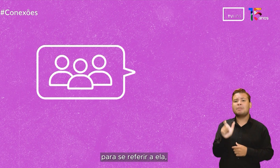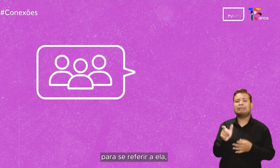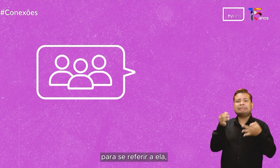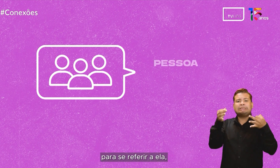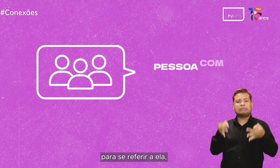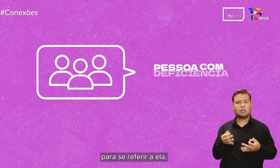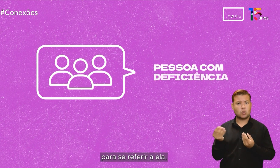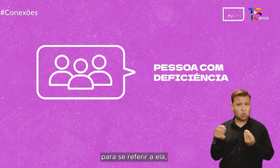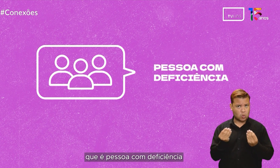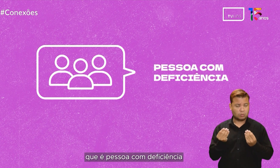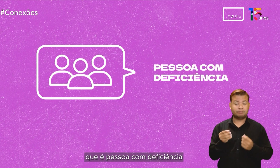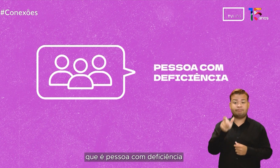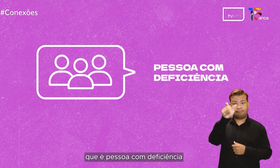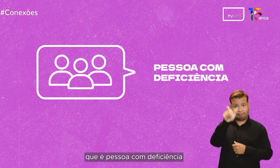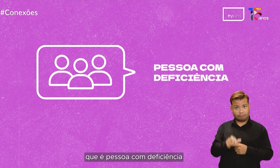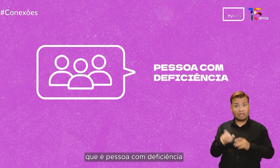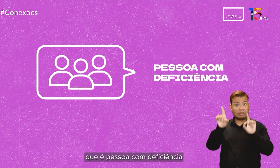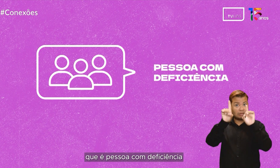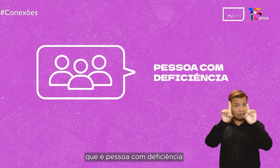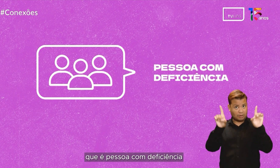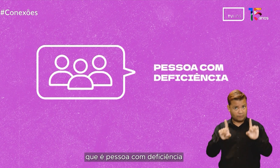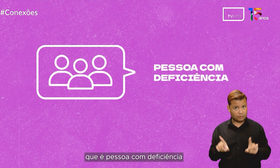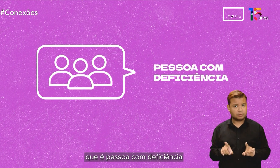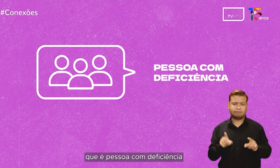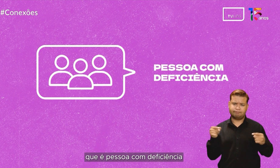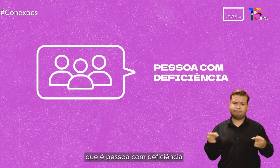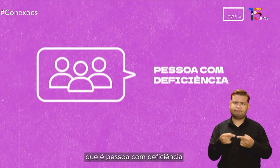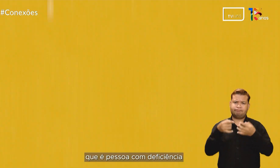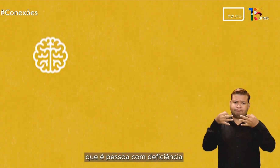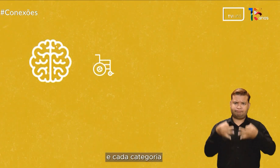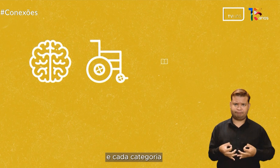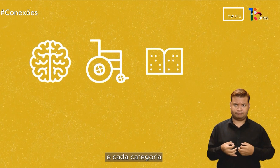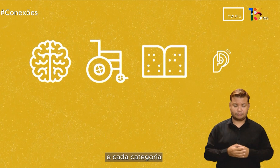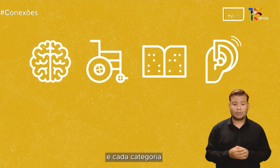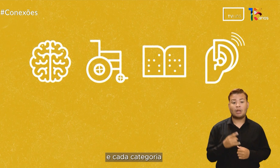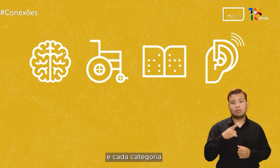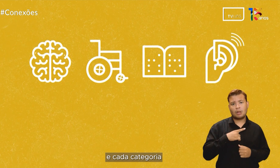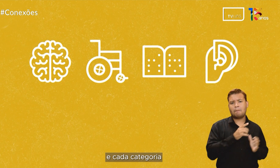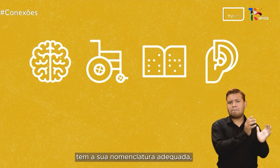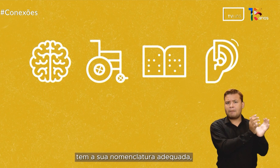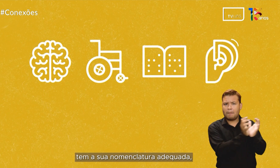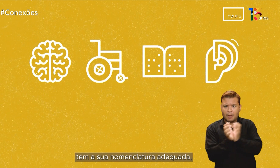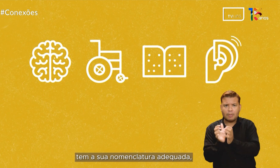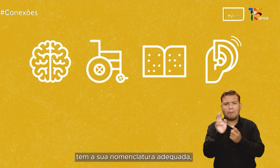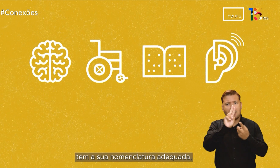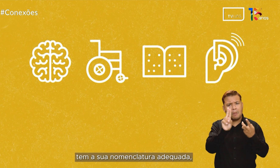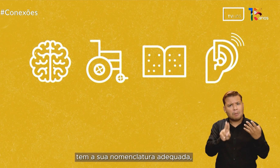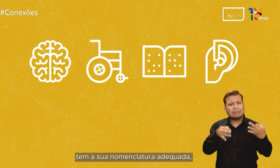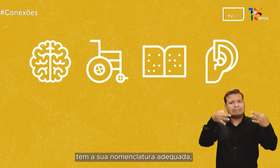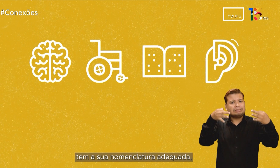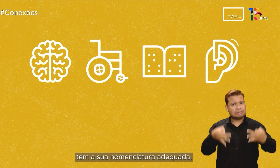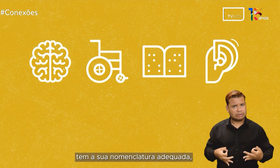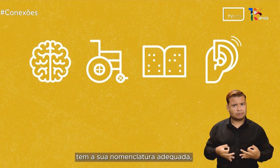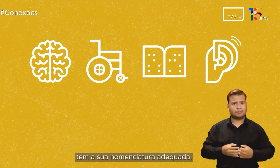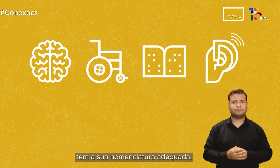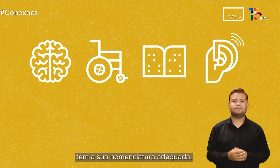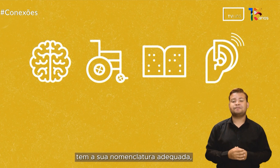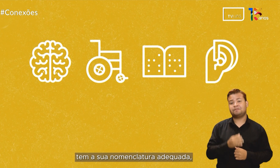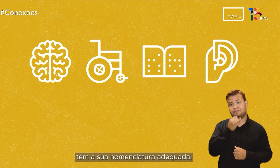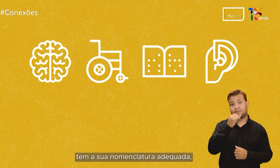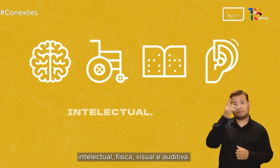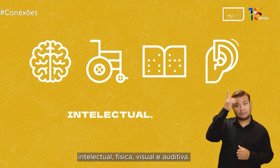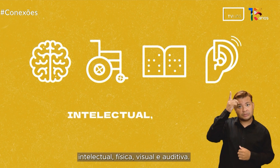se referir a ela, que é pessoa com deficiência. E cada categoria tem a sua nomenclatura